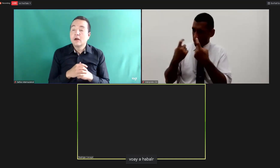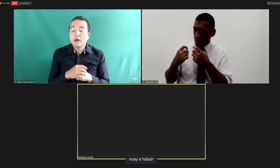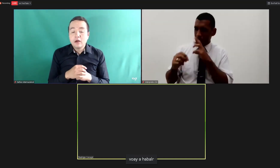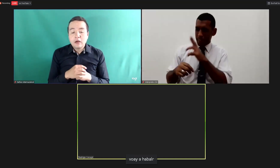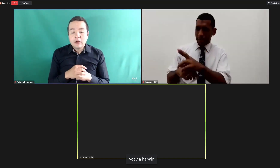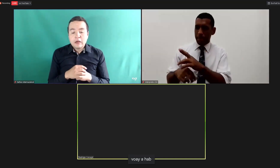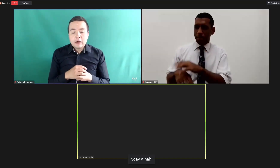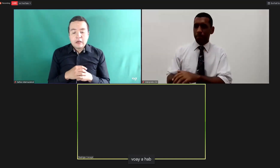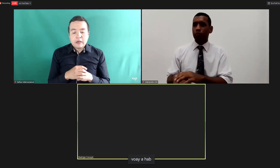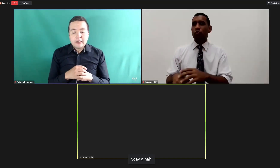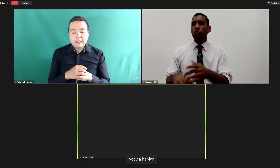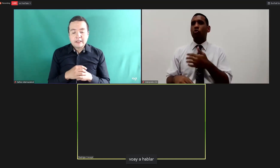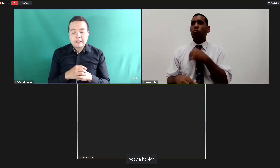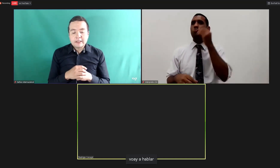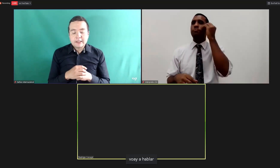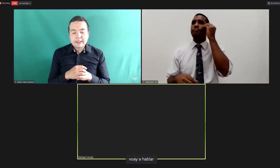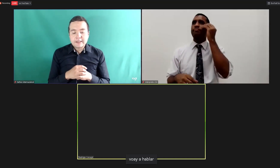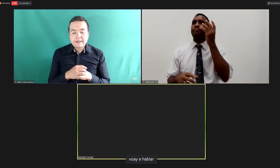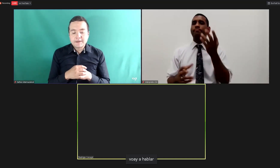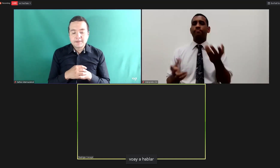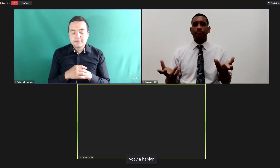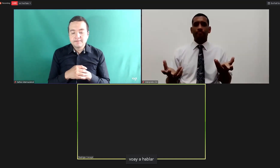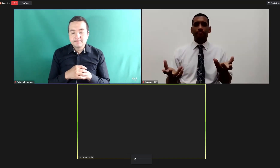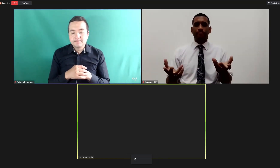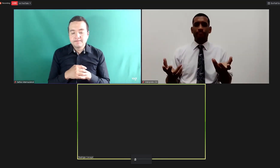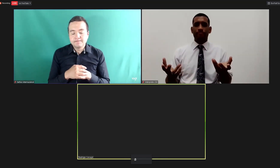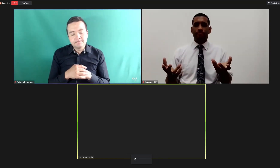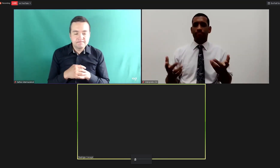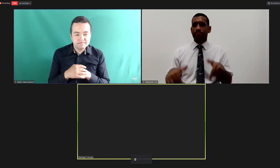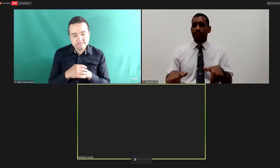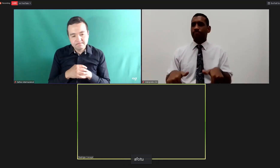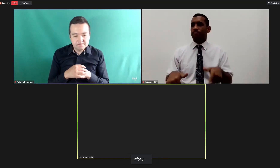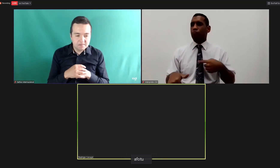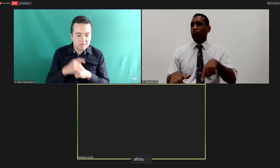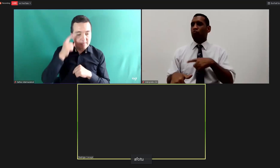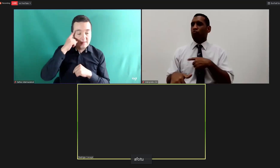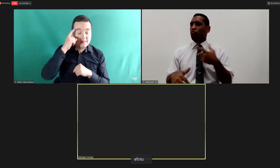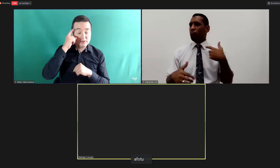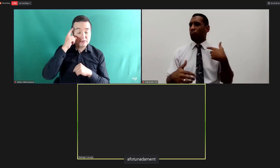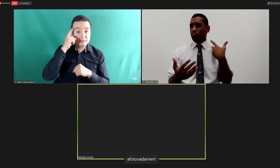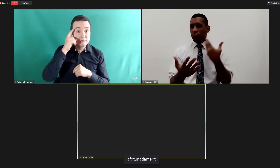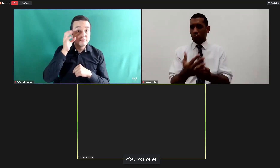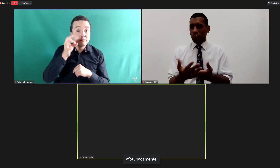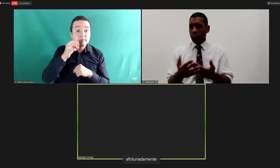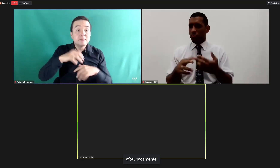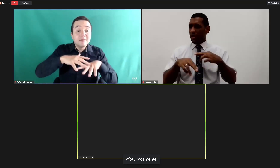Yo creo que afortunadamente hemos tenido desde la red de empresas y